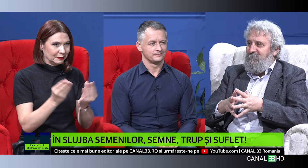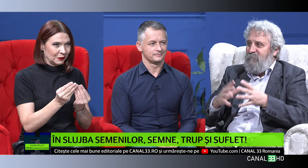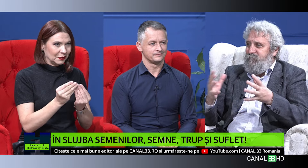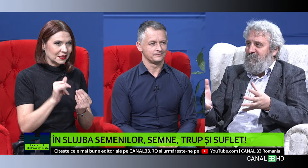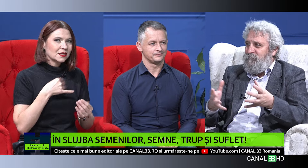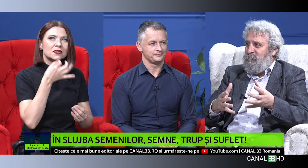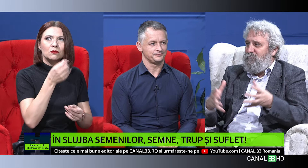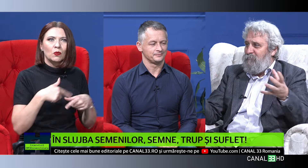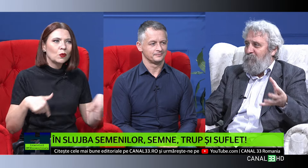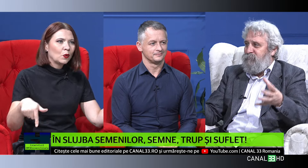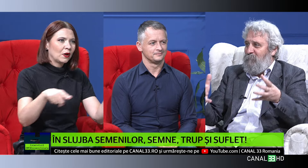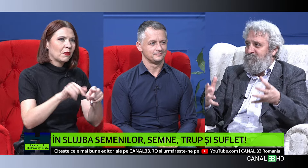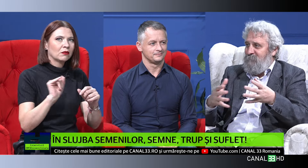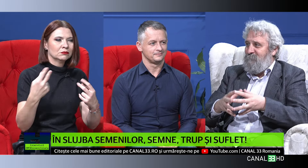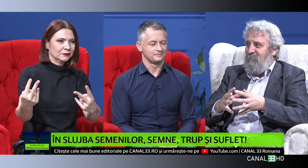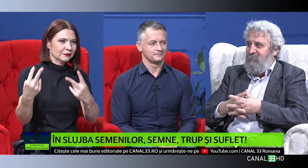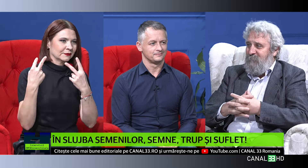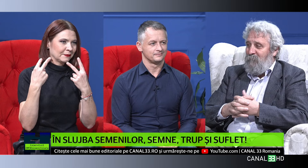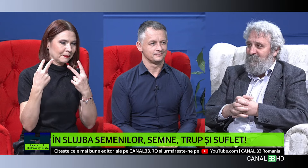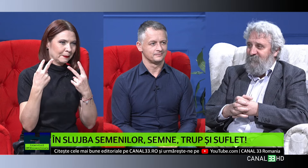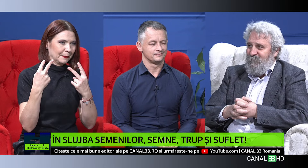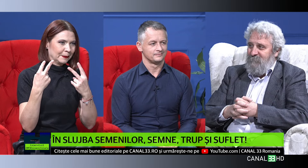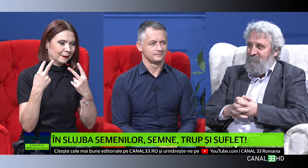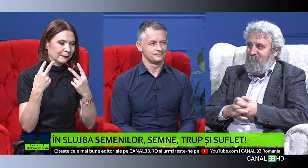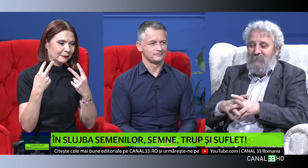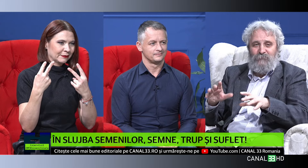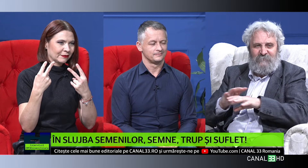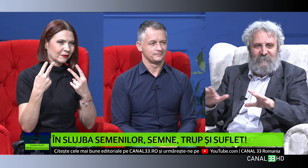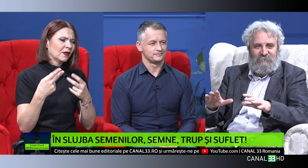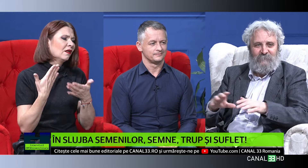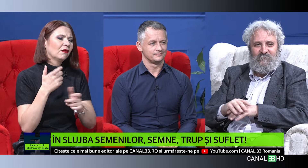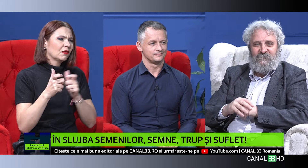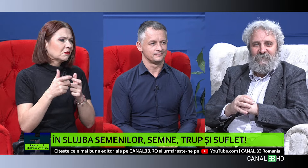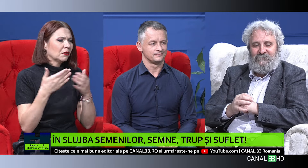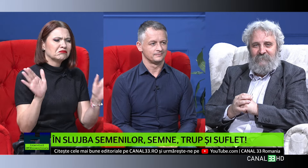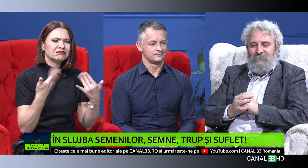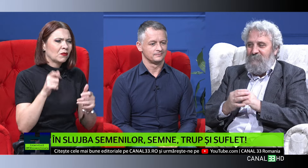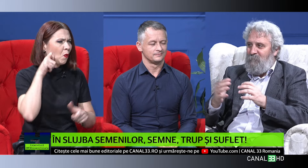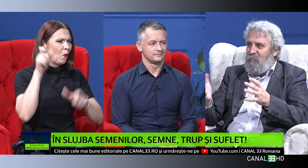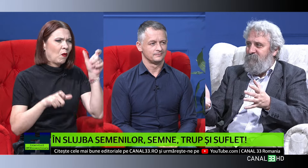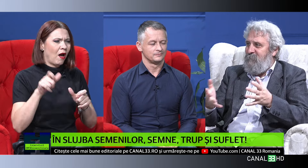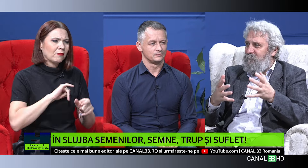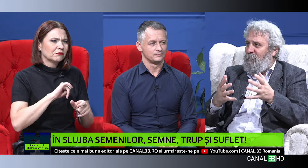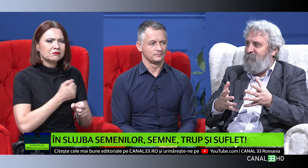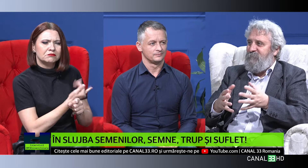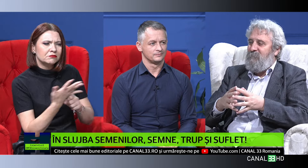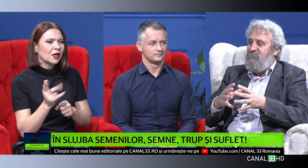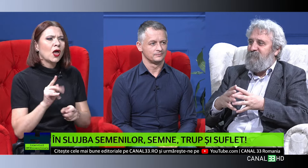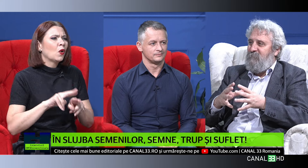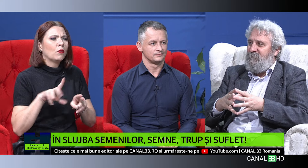să le spunem tuturor celor care ne urmăresc, de toate categoriile, cum e povestea unui